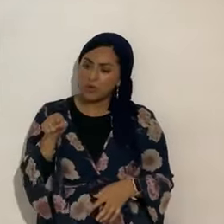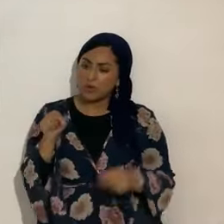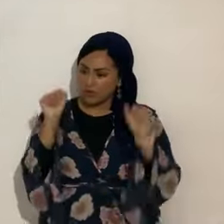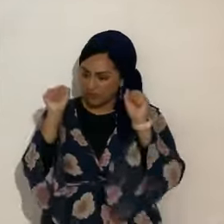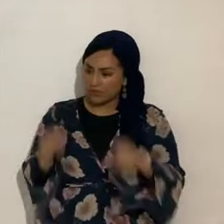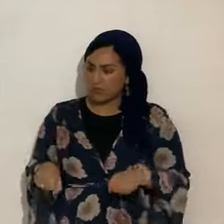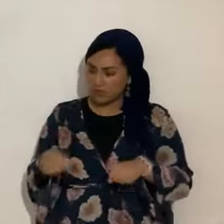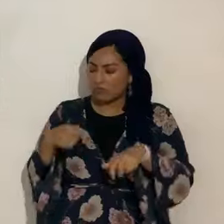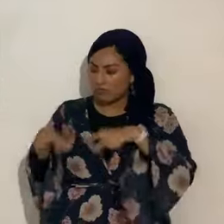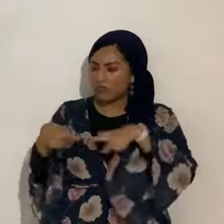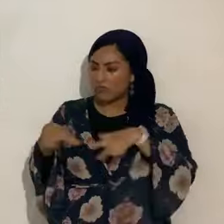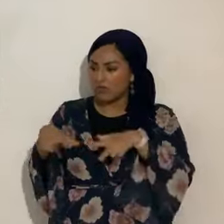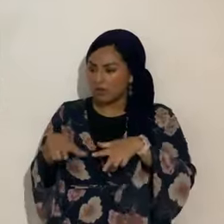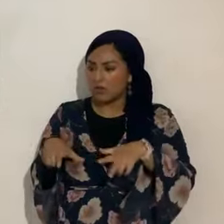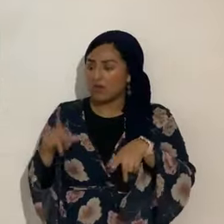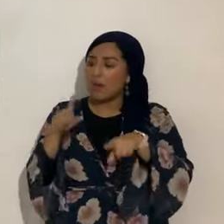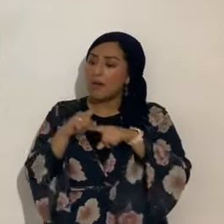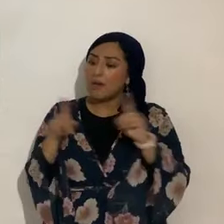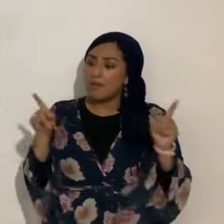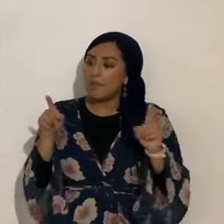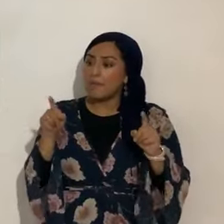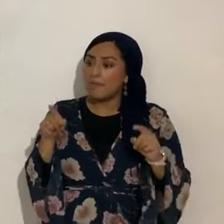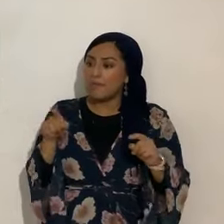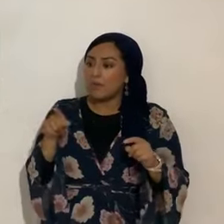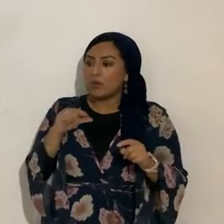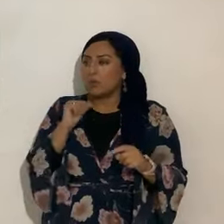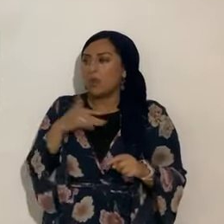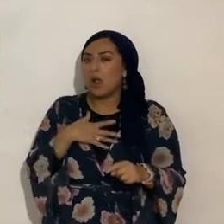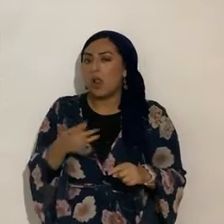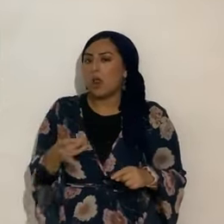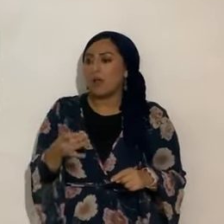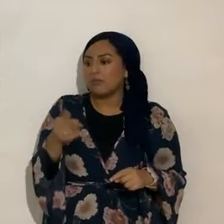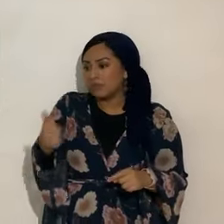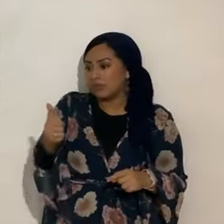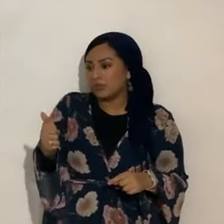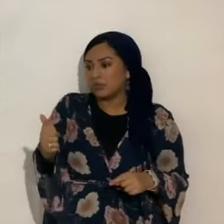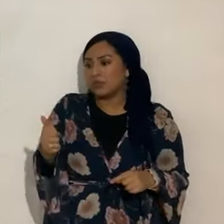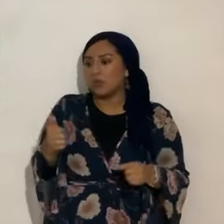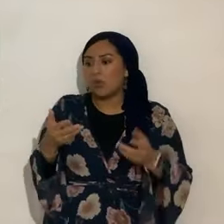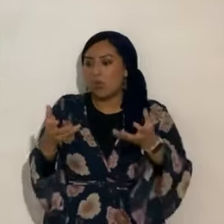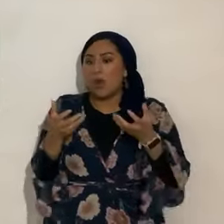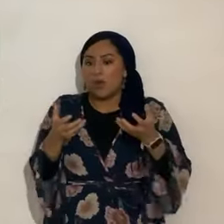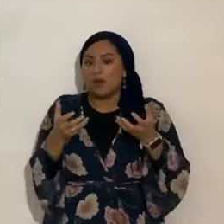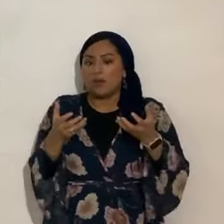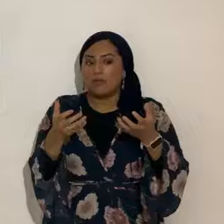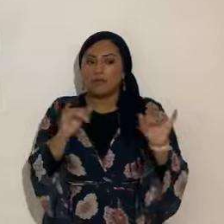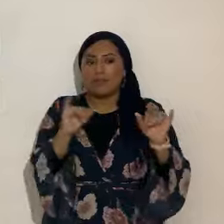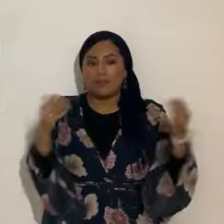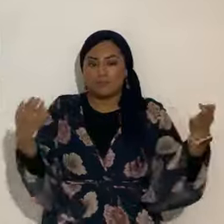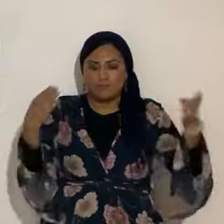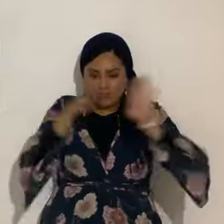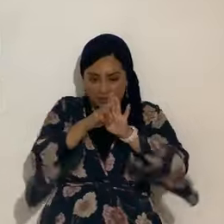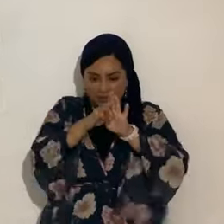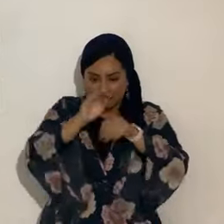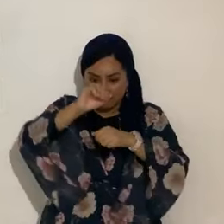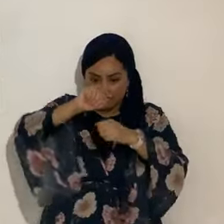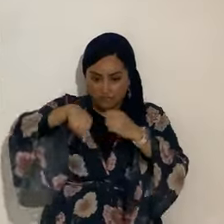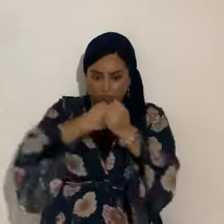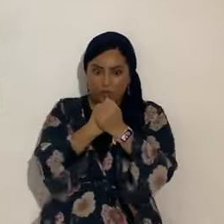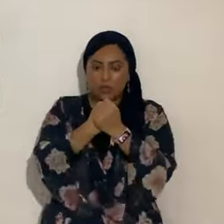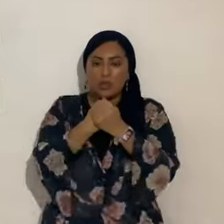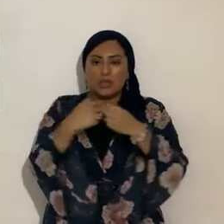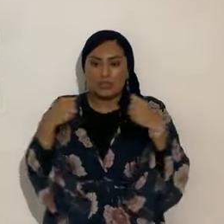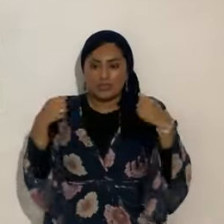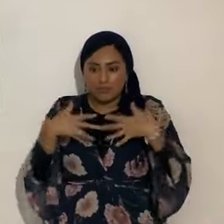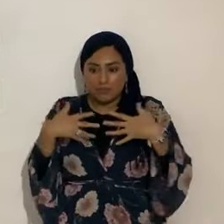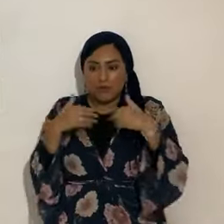puedes caminar, pero te anquilosaste porque tú lo quisiste, te encerraste en tu ego. Fíjense